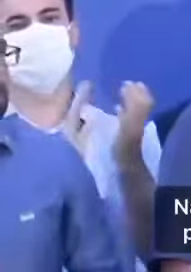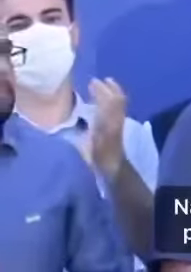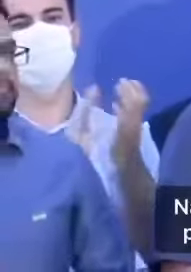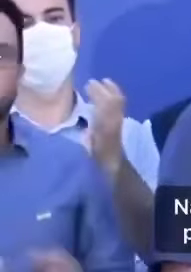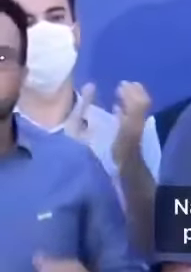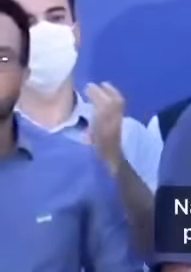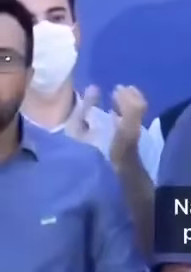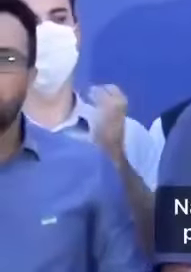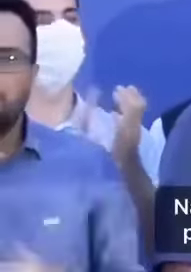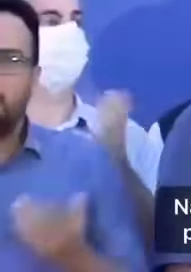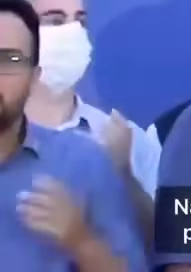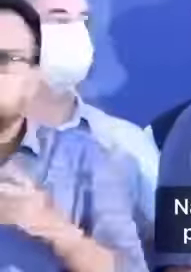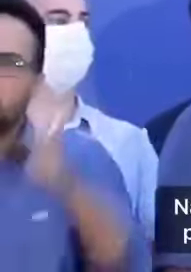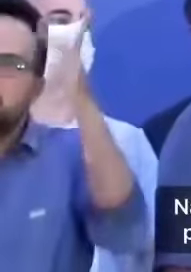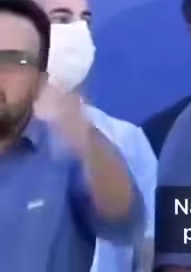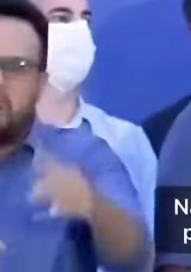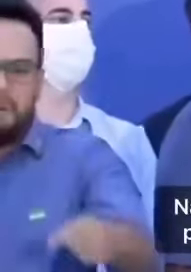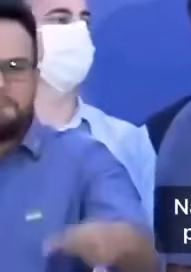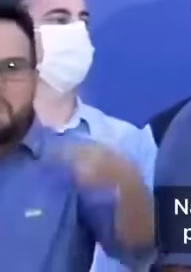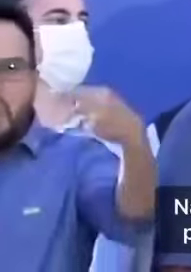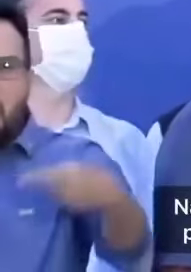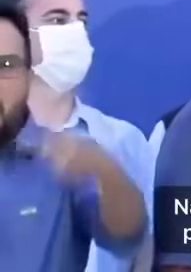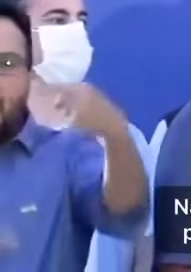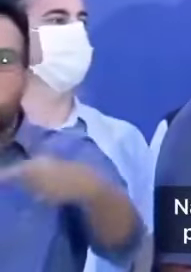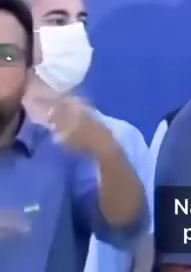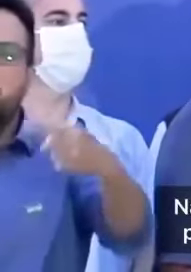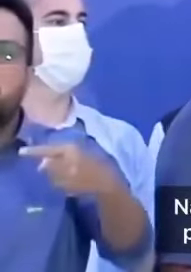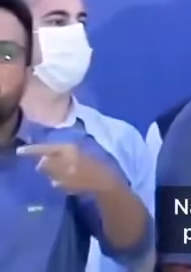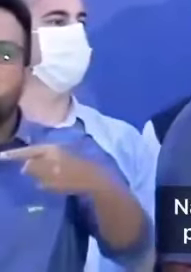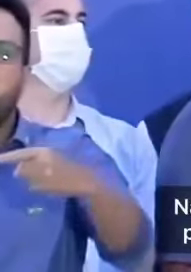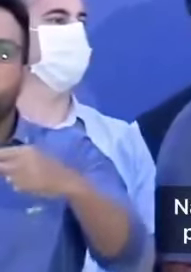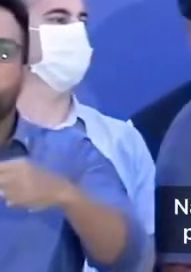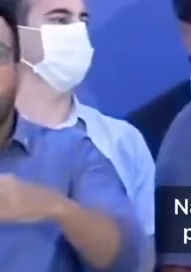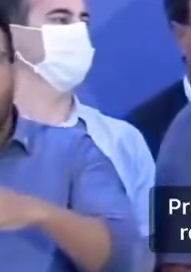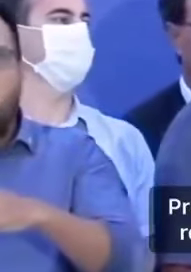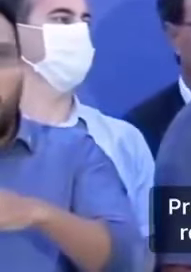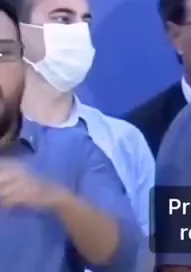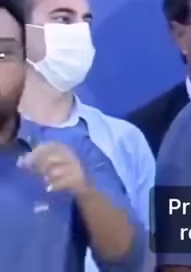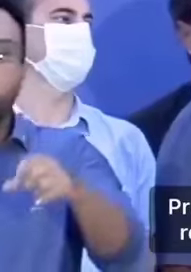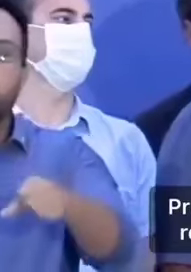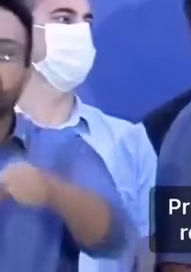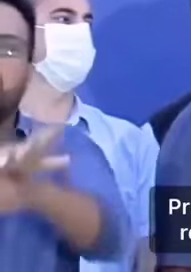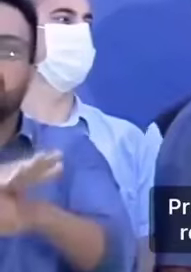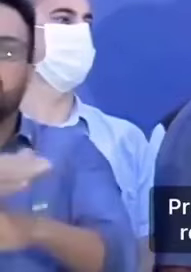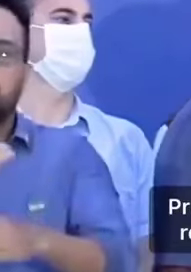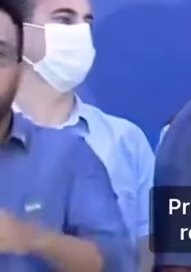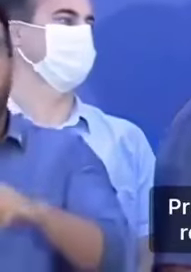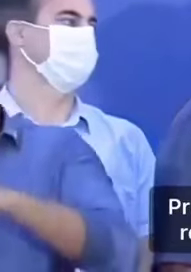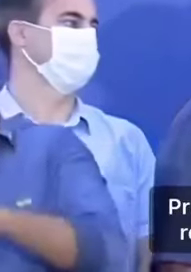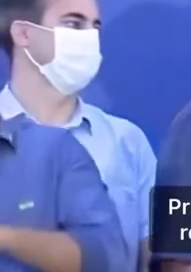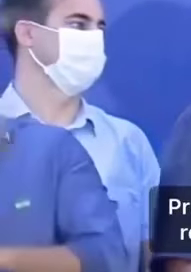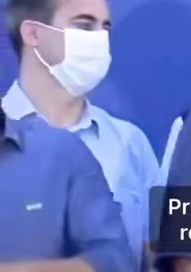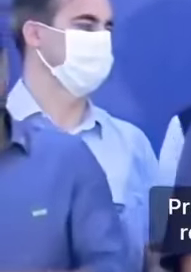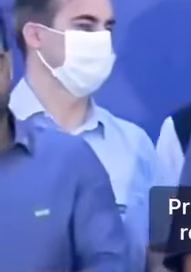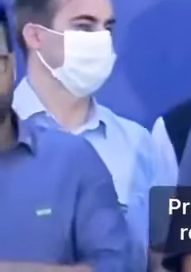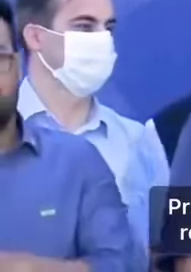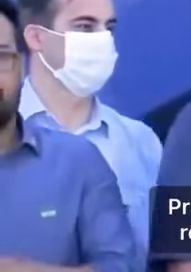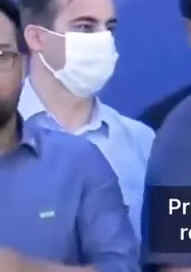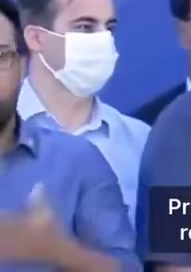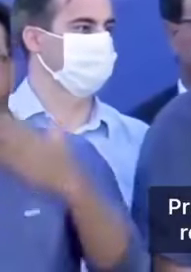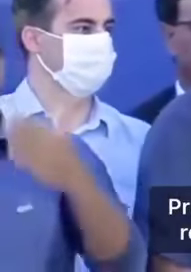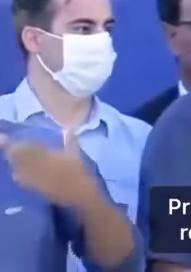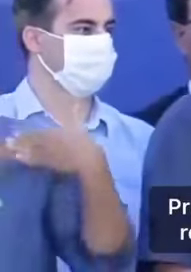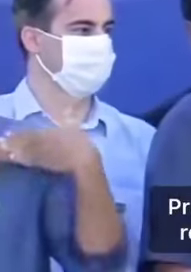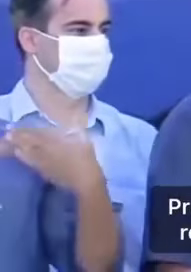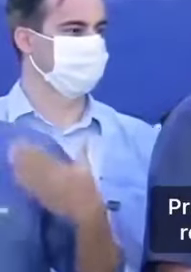Não pode continuar fazendo política e jogar para o colo do presidente da República essa responsabilidade.